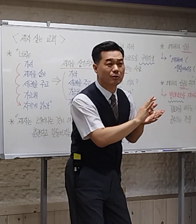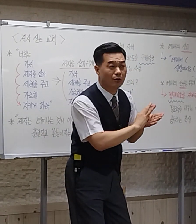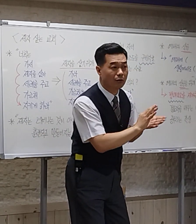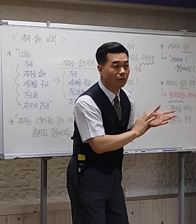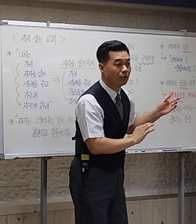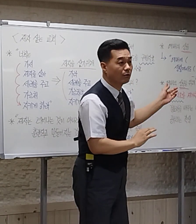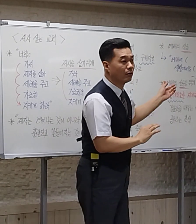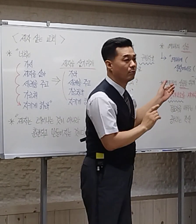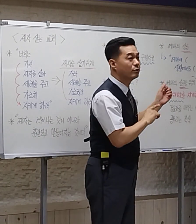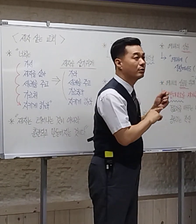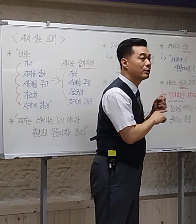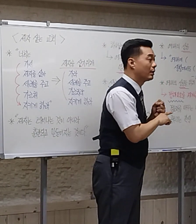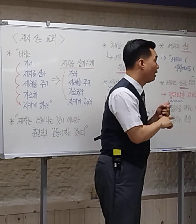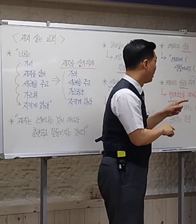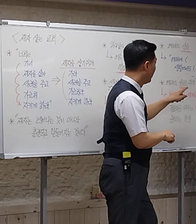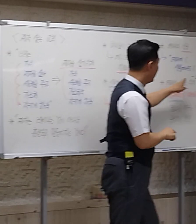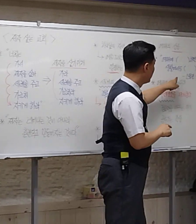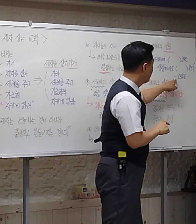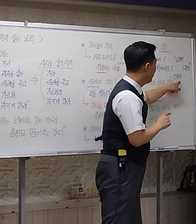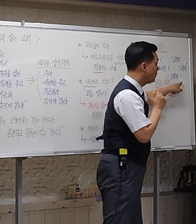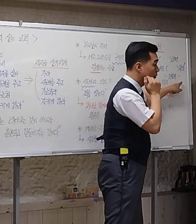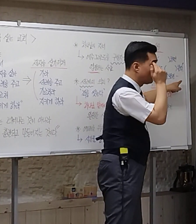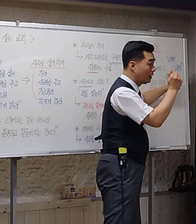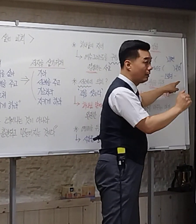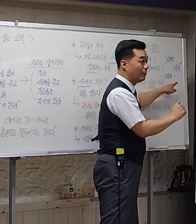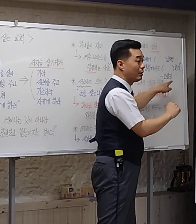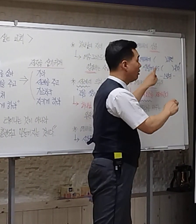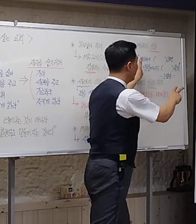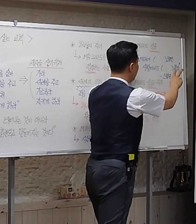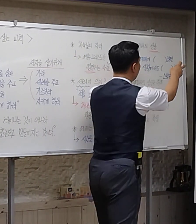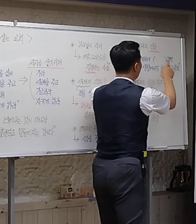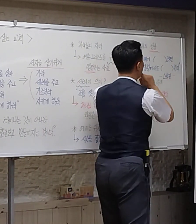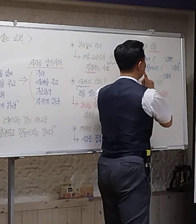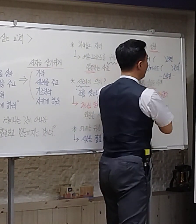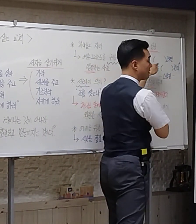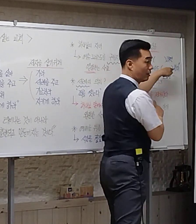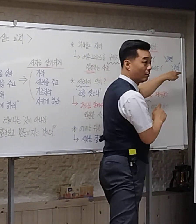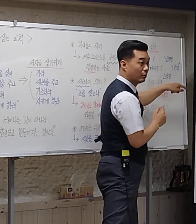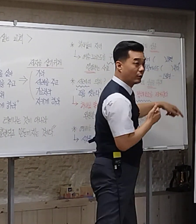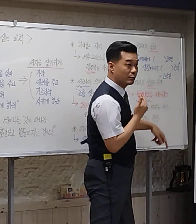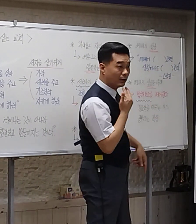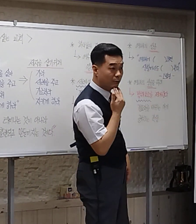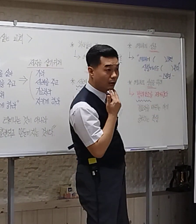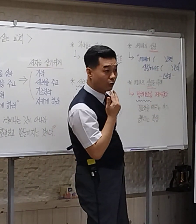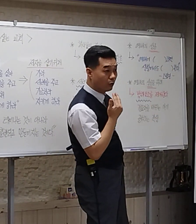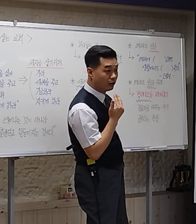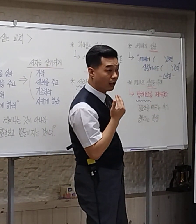써요. 무슨 뜻인가? 스펄전 목사님 이런 말을 했어요. 저한테 집사님 이제 물어볼 건데